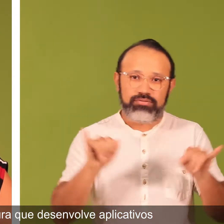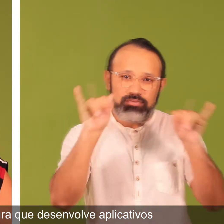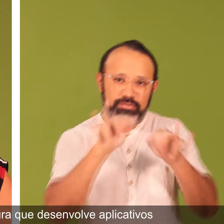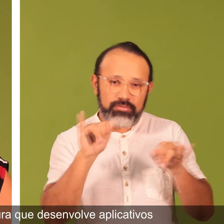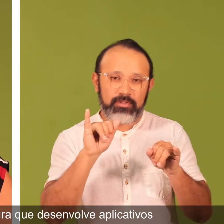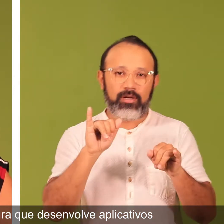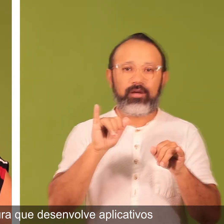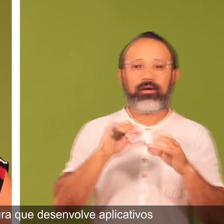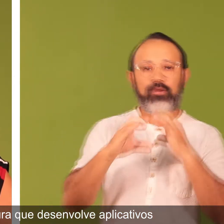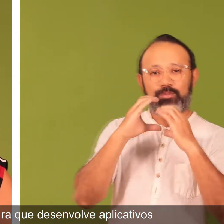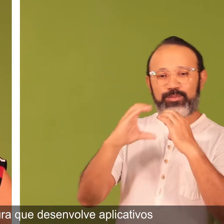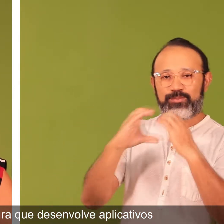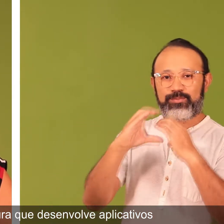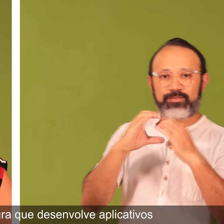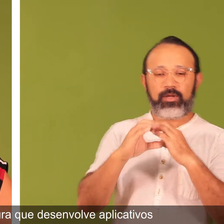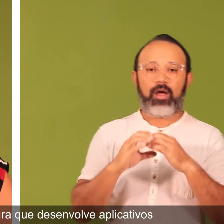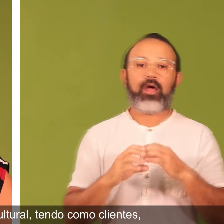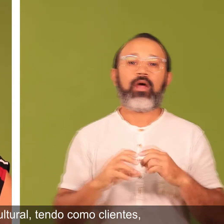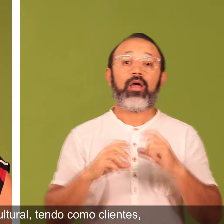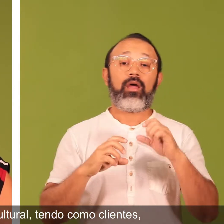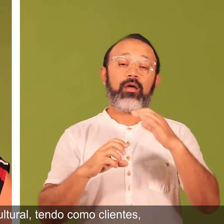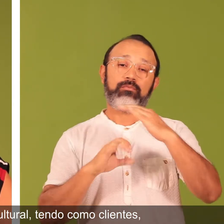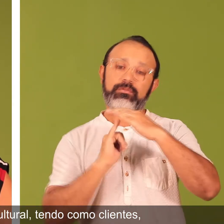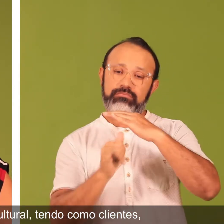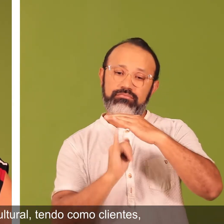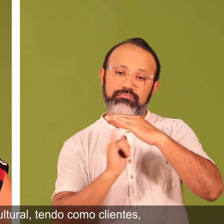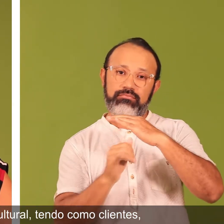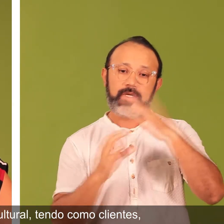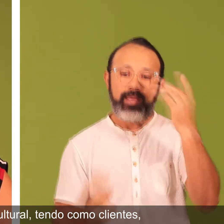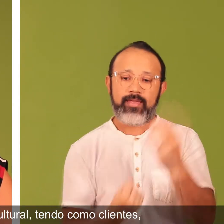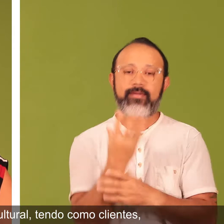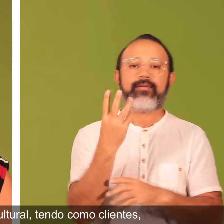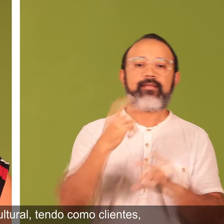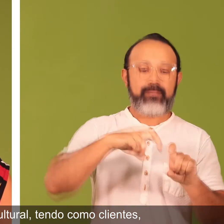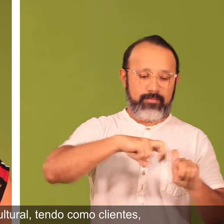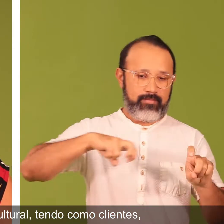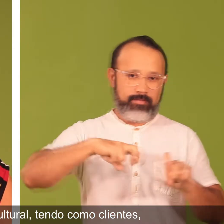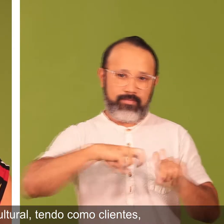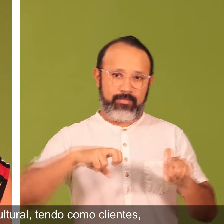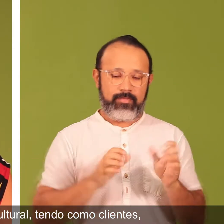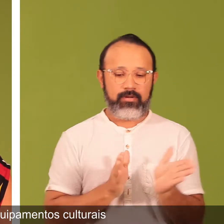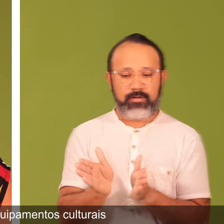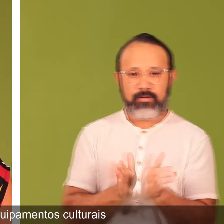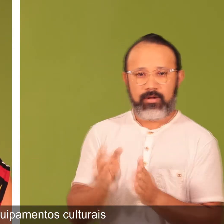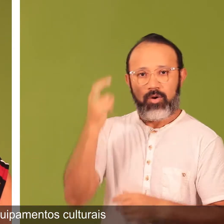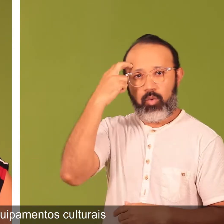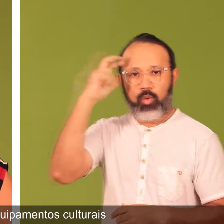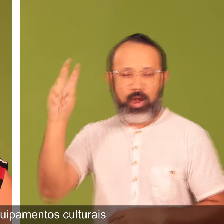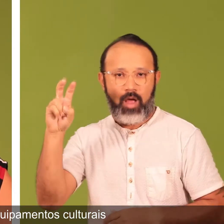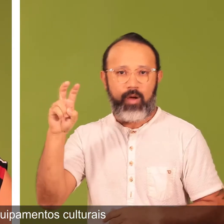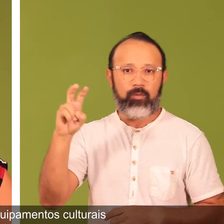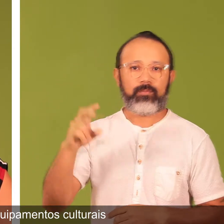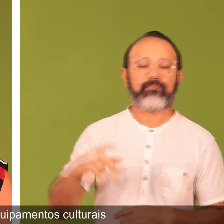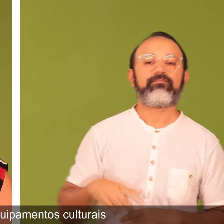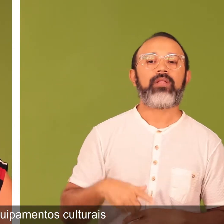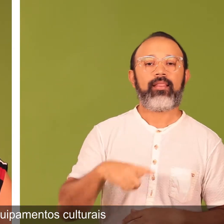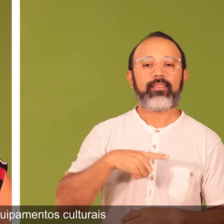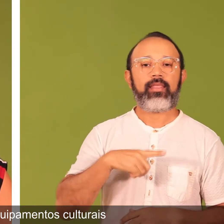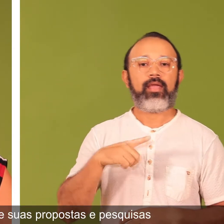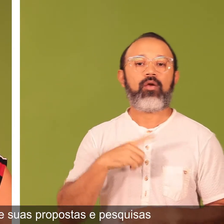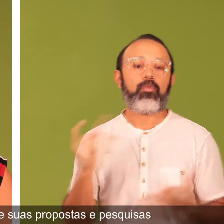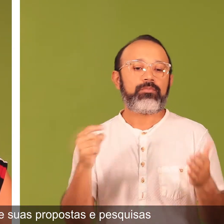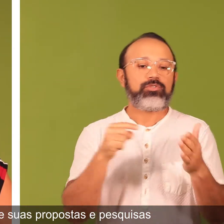de cultura que desenvolve aplicativos de acessibilidade cultural tendo como clientes espaços e equipamentos